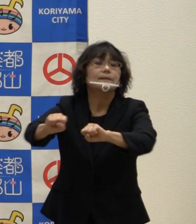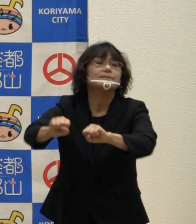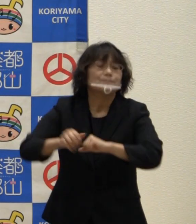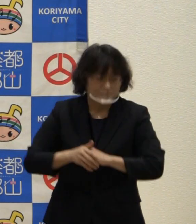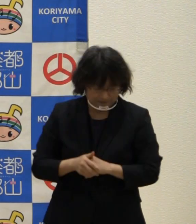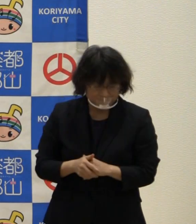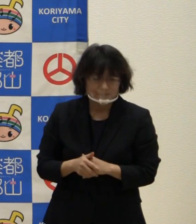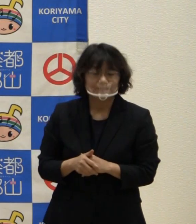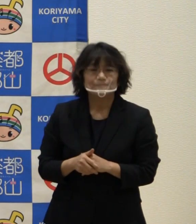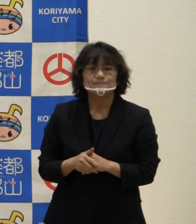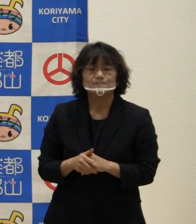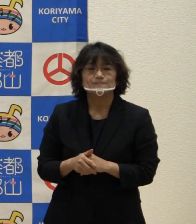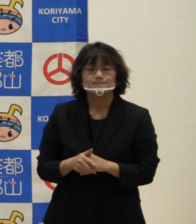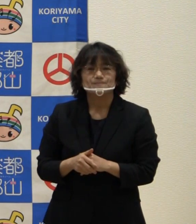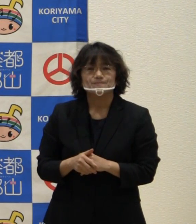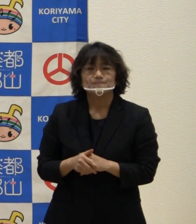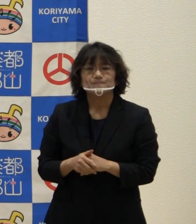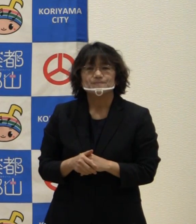績を上げてまいりましたが、